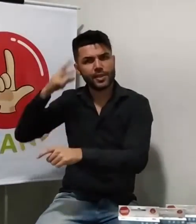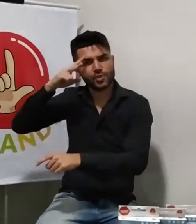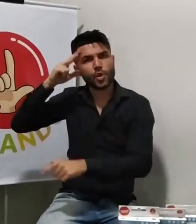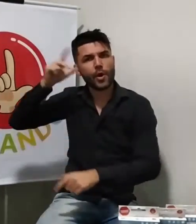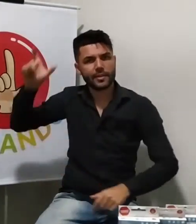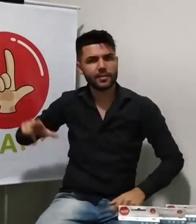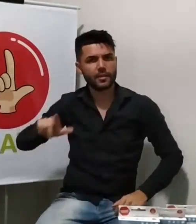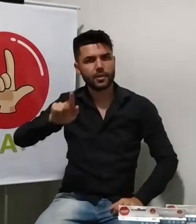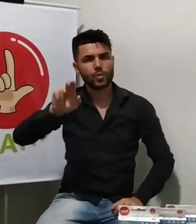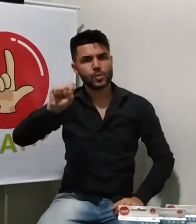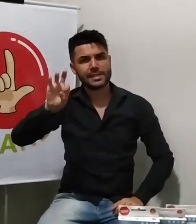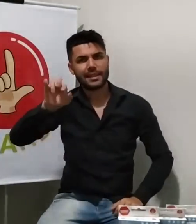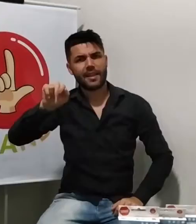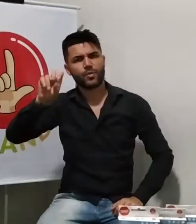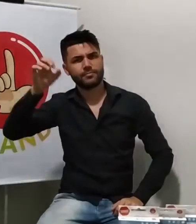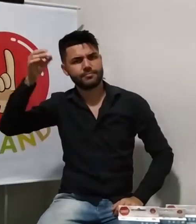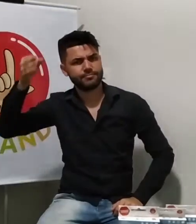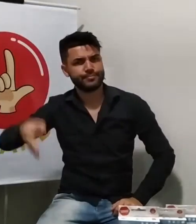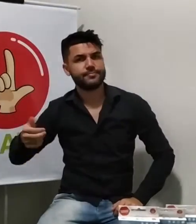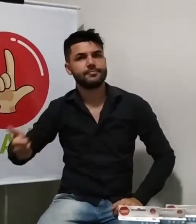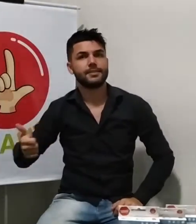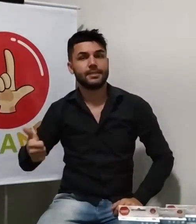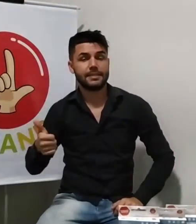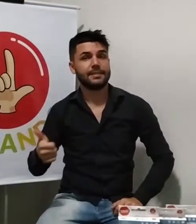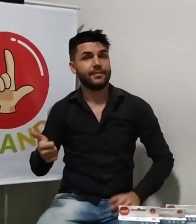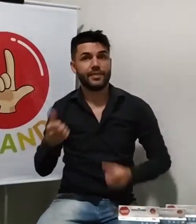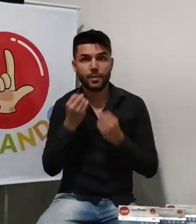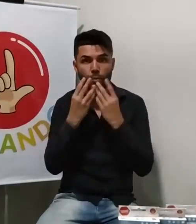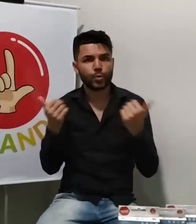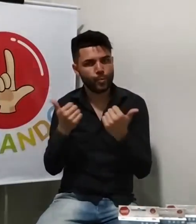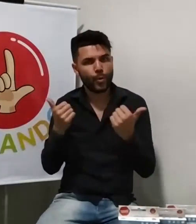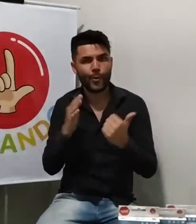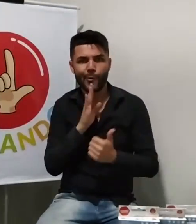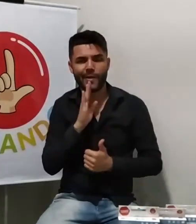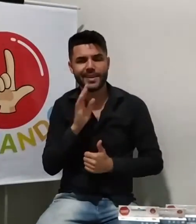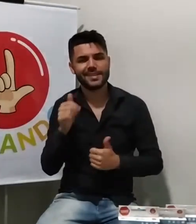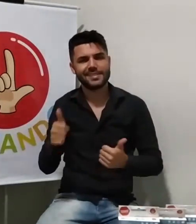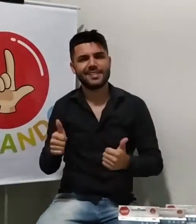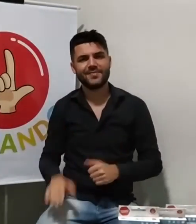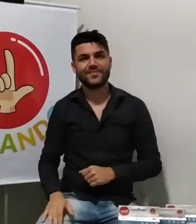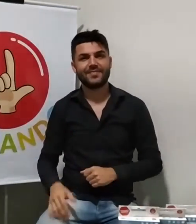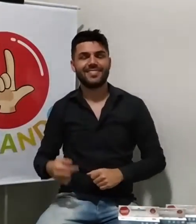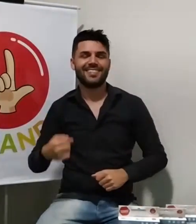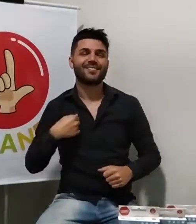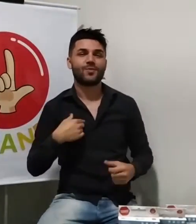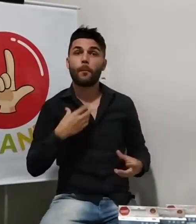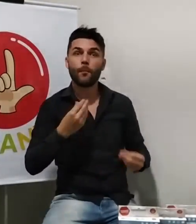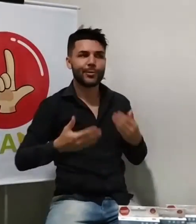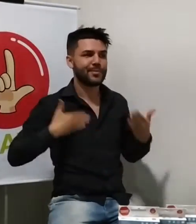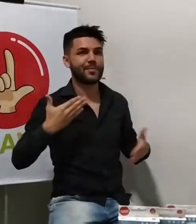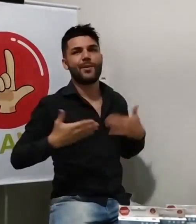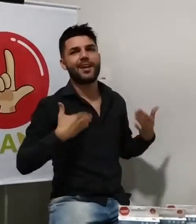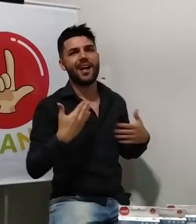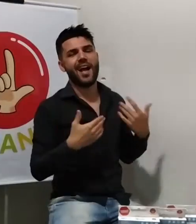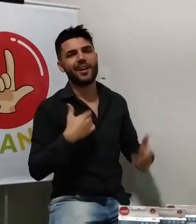aqui pra Belo Horizonte, onde fica a nossa matriz. Vai ser super legal receber todo mundo aqui. Eu fiquei honrado com o convite também. Talvez você não tenha sabido ainda, mas a galera